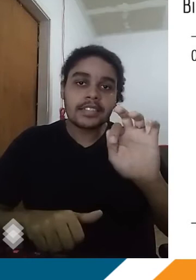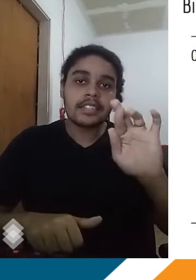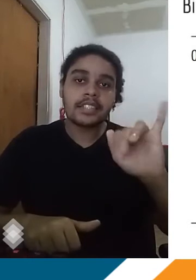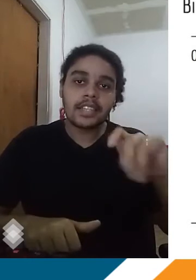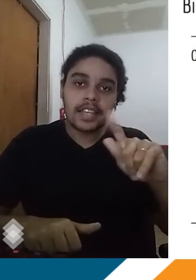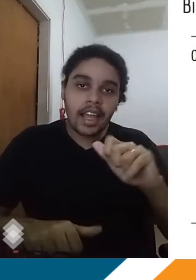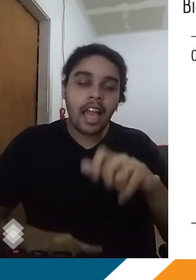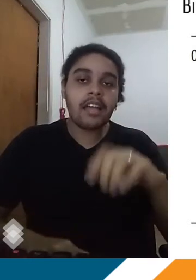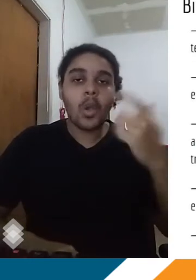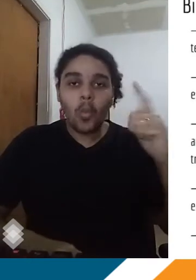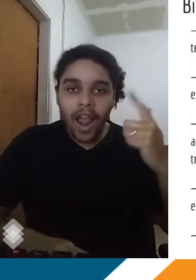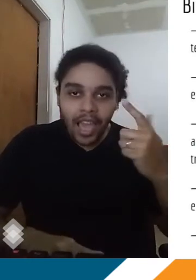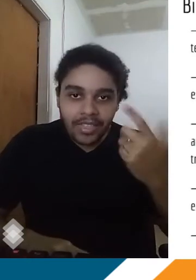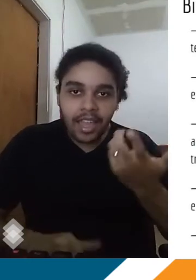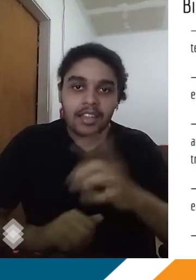bastante conhecidos por nós.